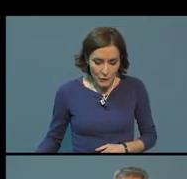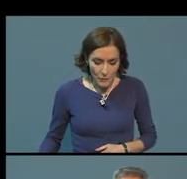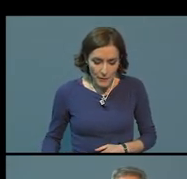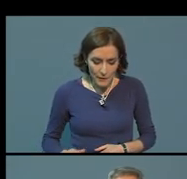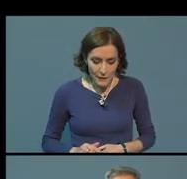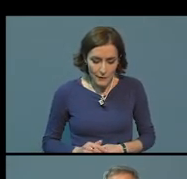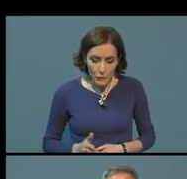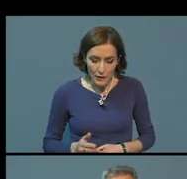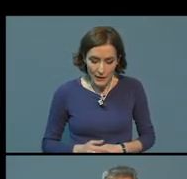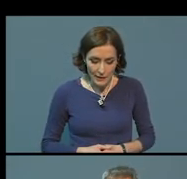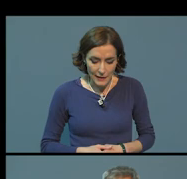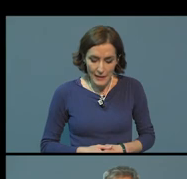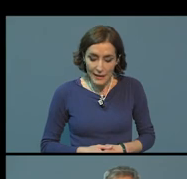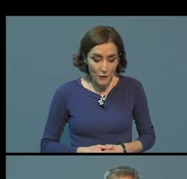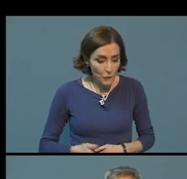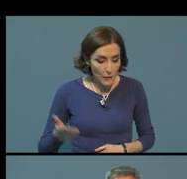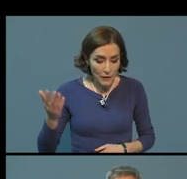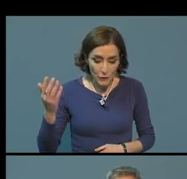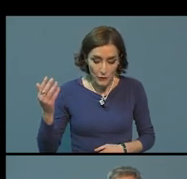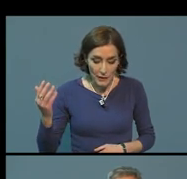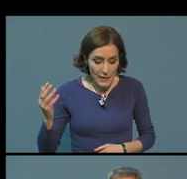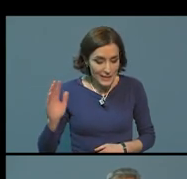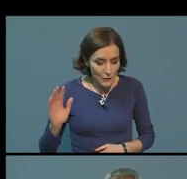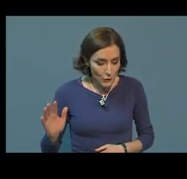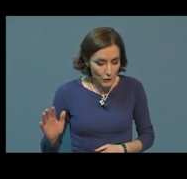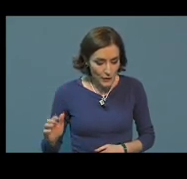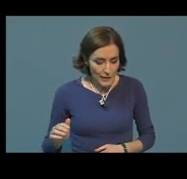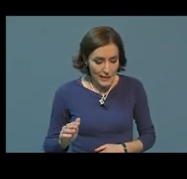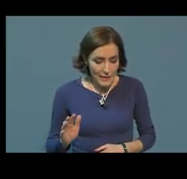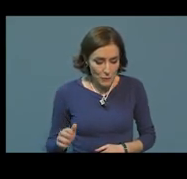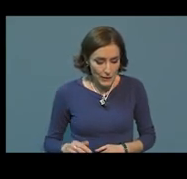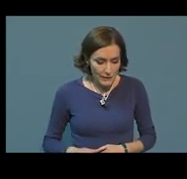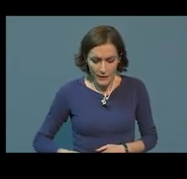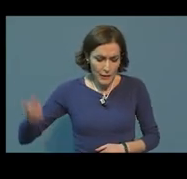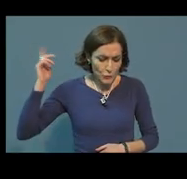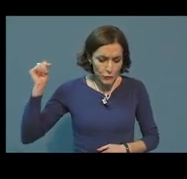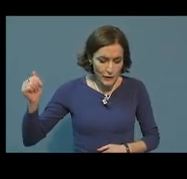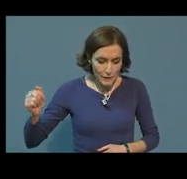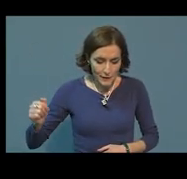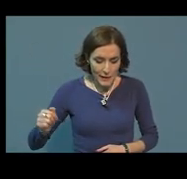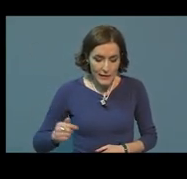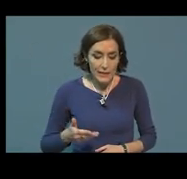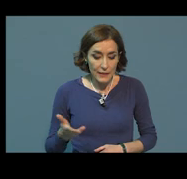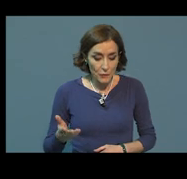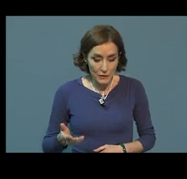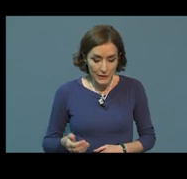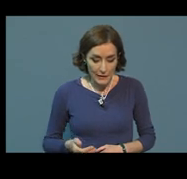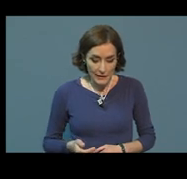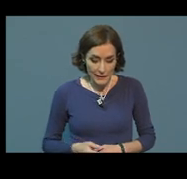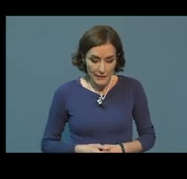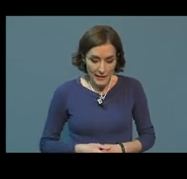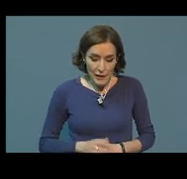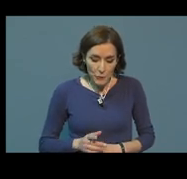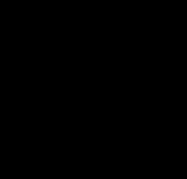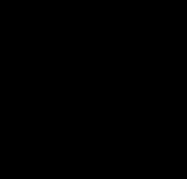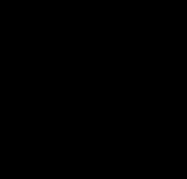Infine, certi scrittori che Discorso il suo viso Ma soprattutto per obbedire a lui